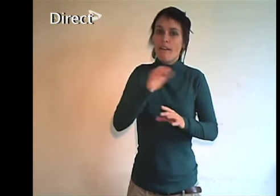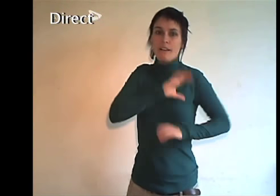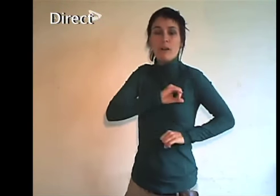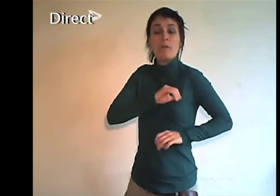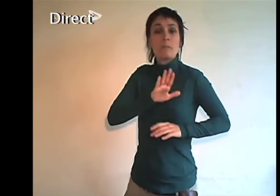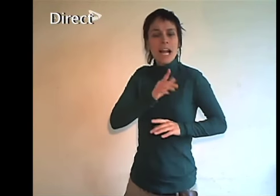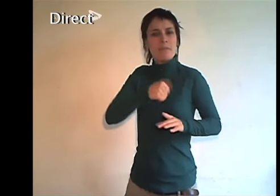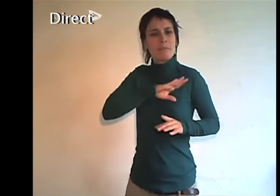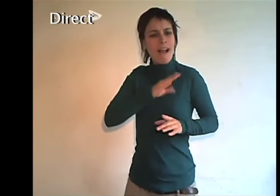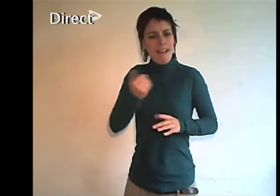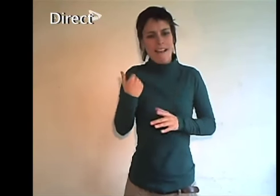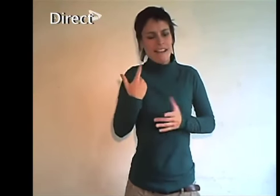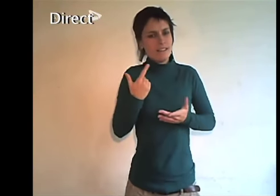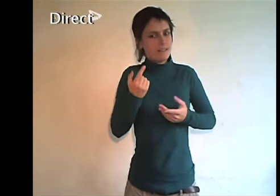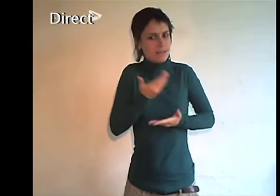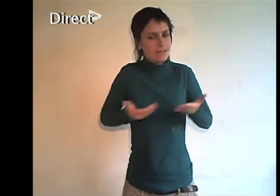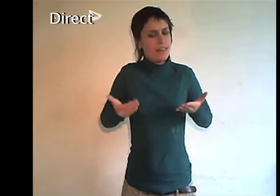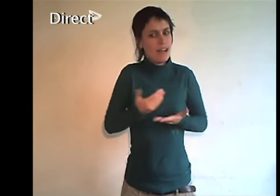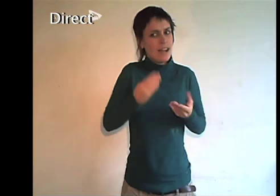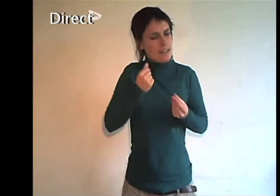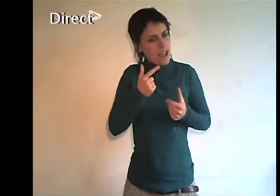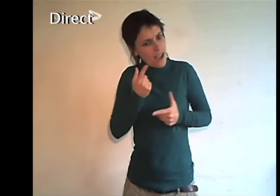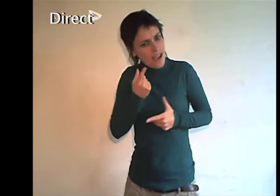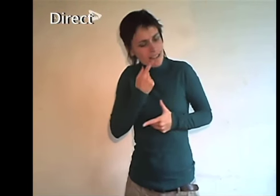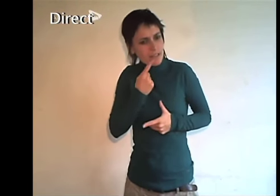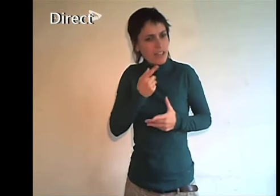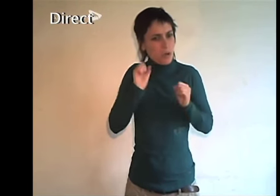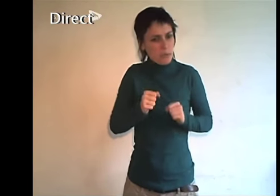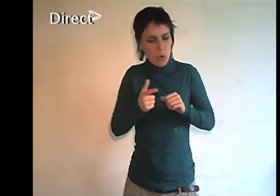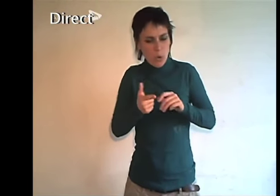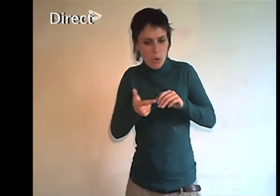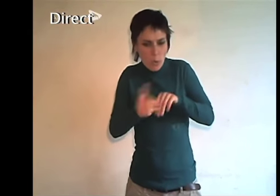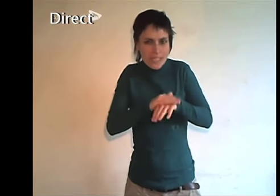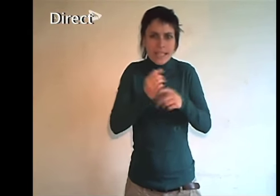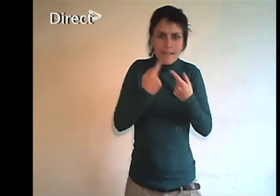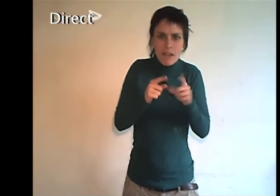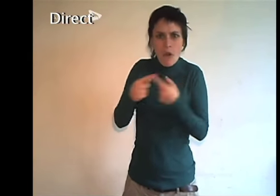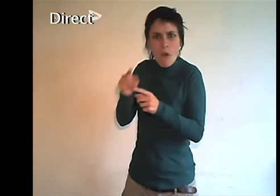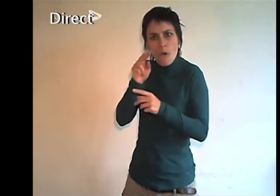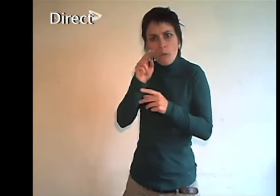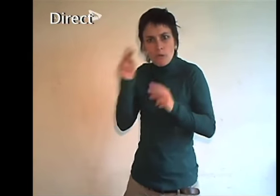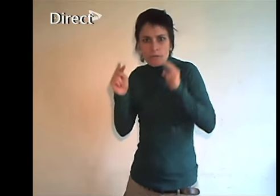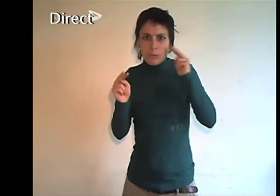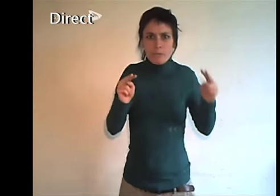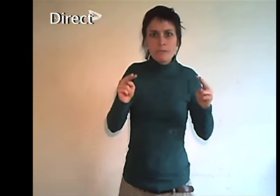des politiques différentes vis-à-vis de la langue des signes hein, qui peuvent favoriser le développement, donc du coup, l'existence même des personnes